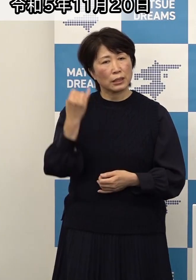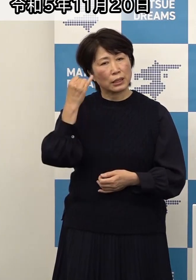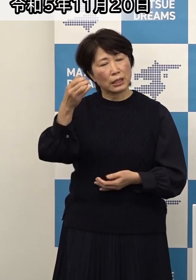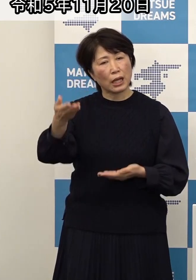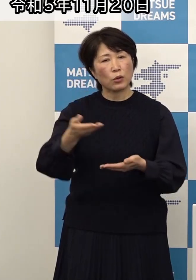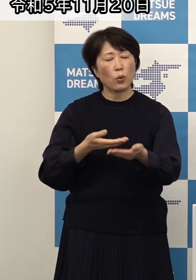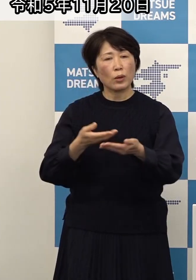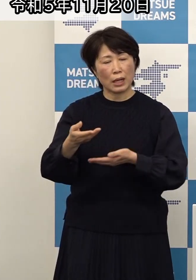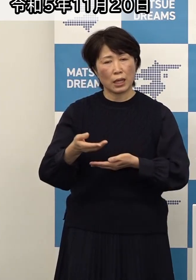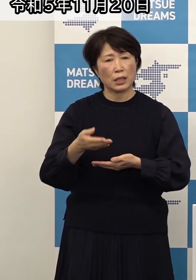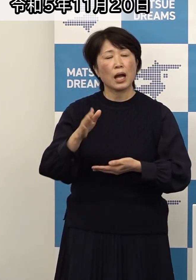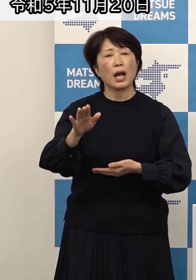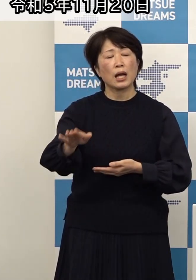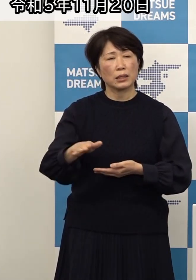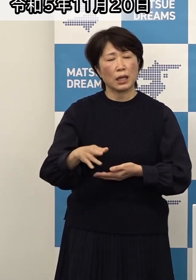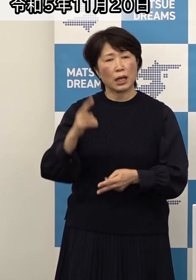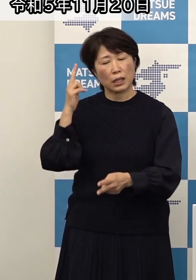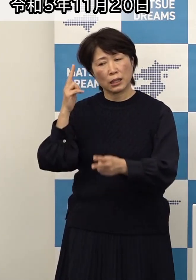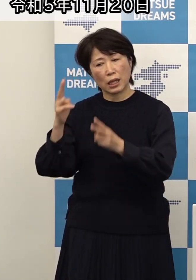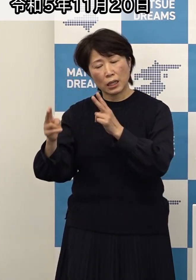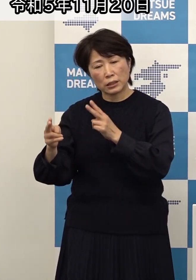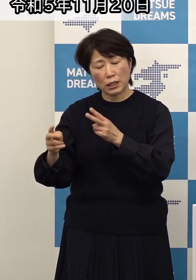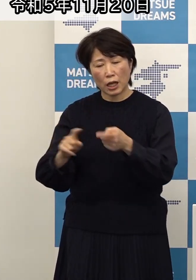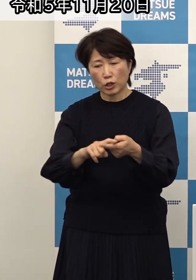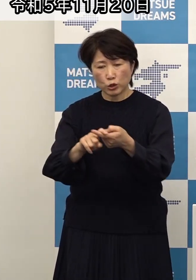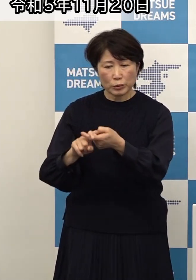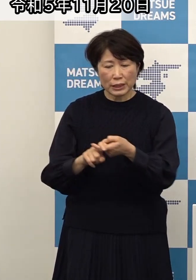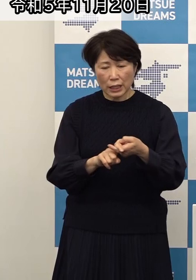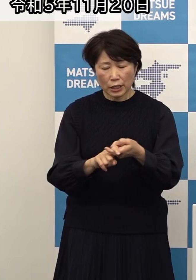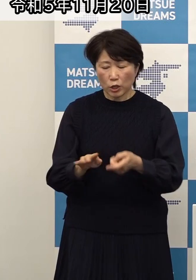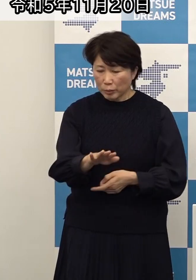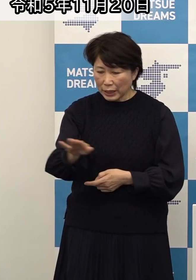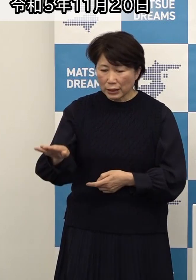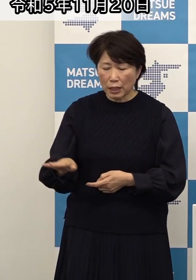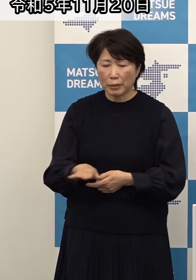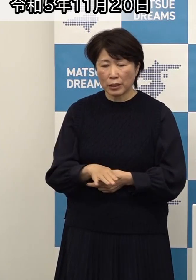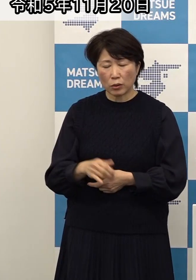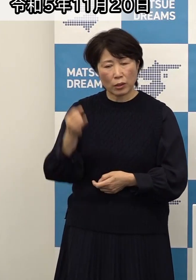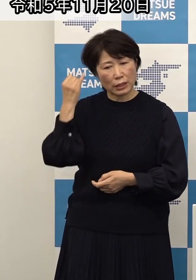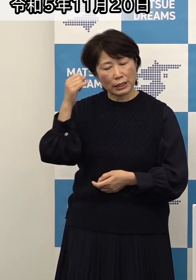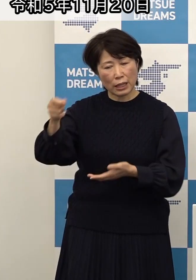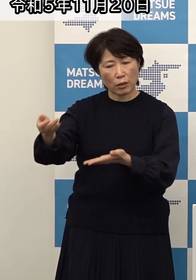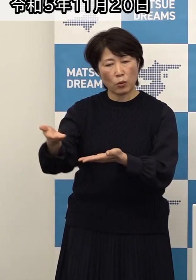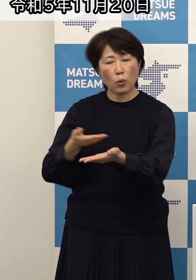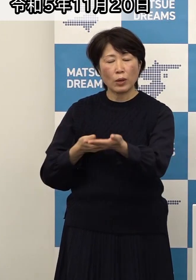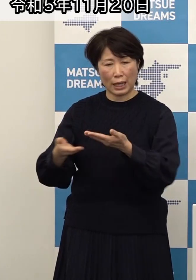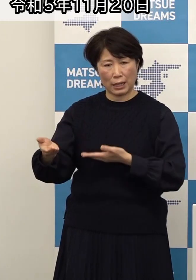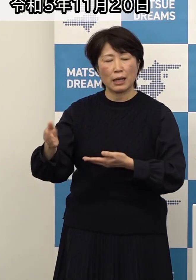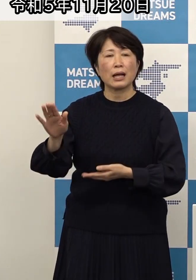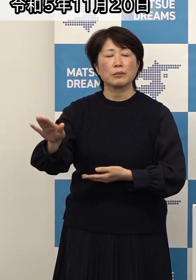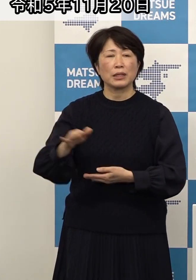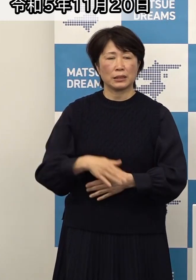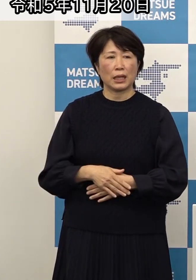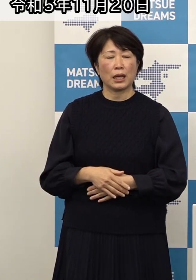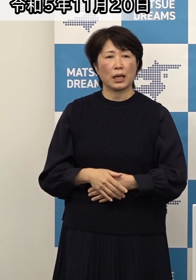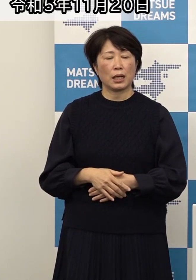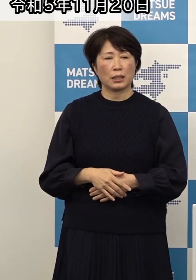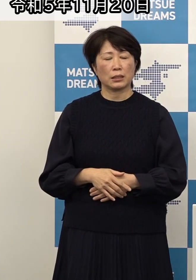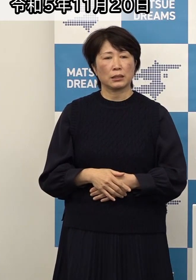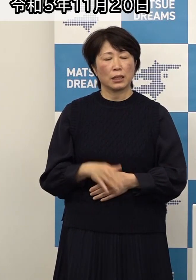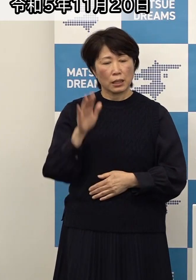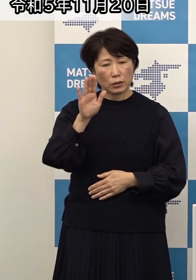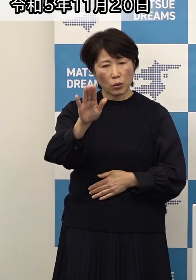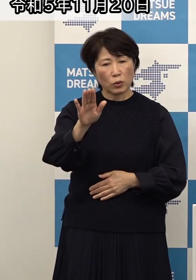ますので、事業者の皆さんと組合の皆様なんですけど、ですので当然ですけど、今後またです